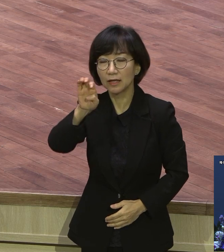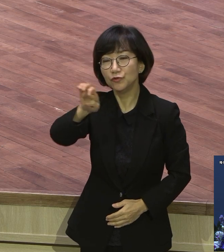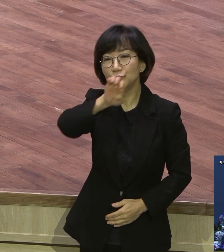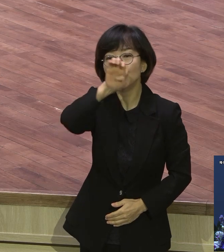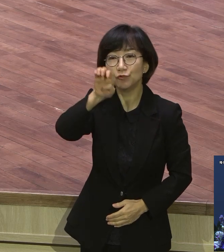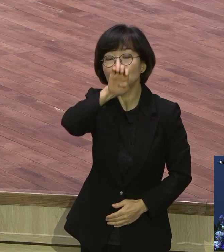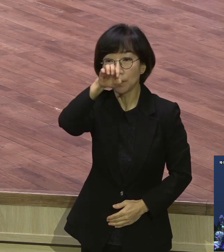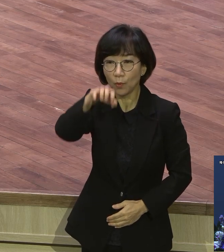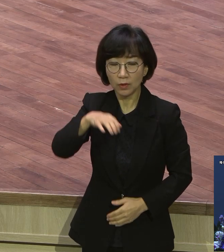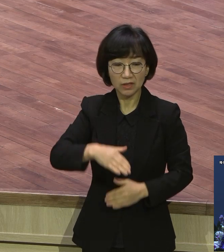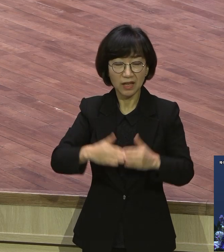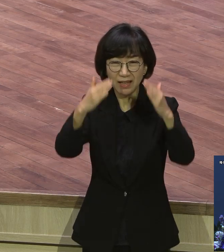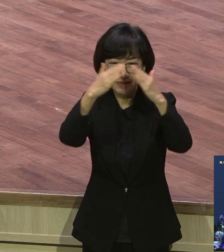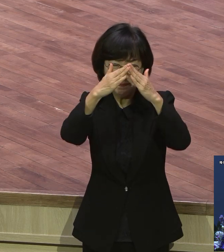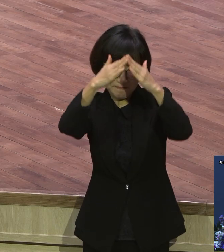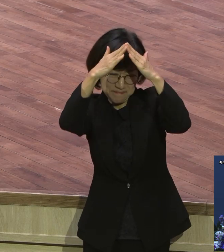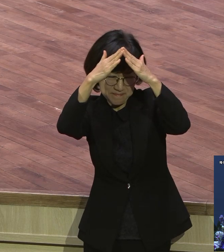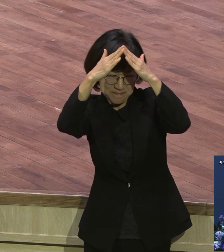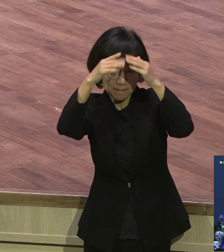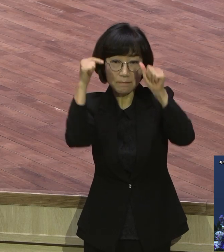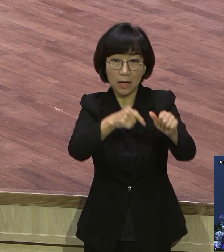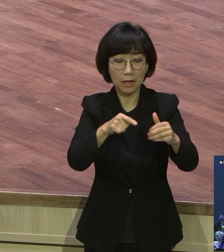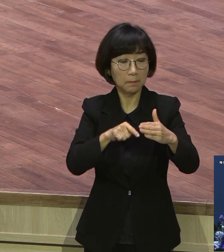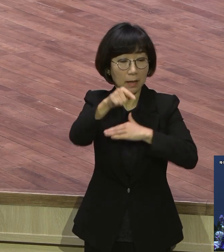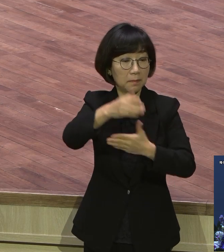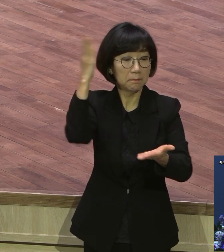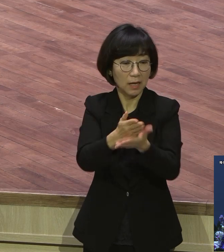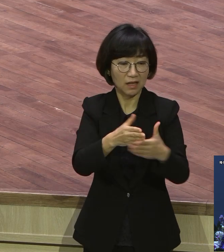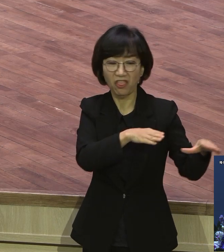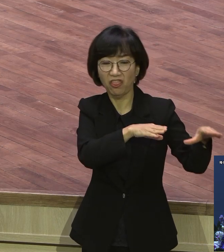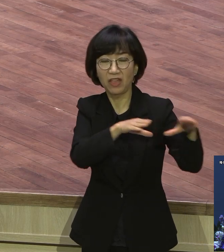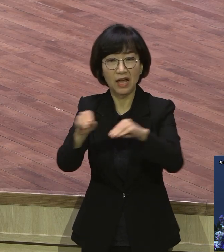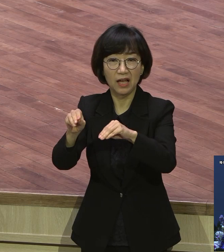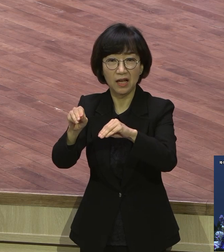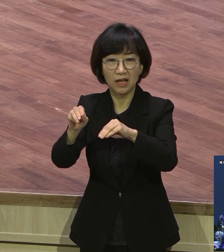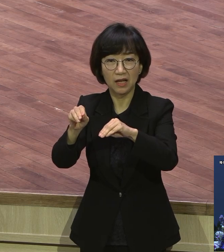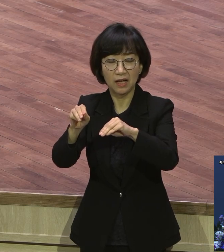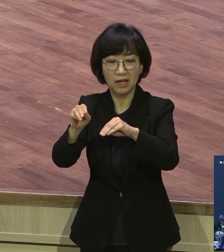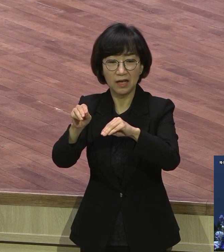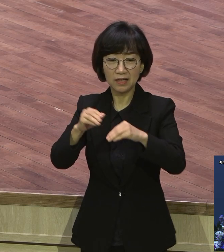집에서 나오지 마라 아예 그렇게 전